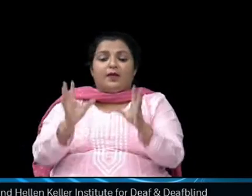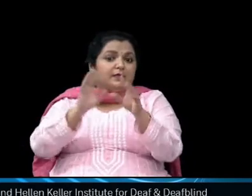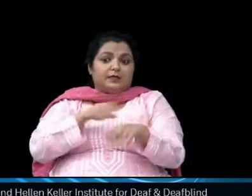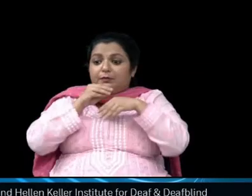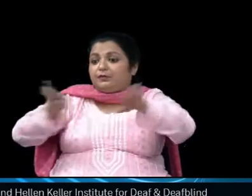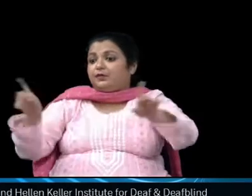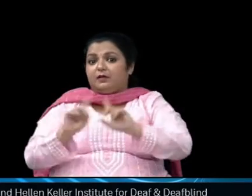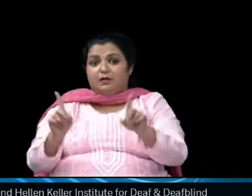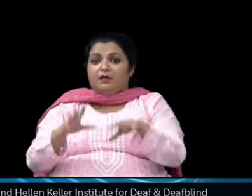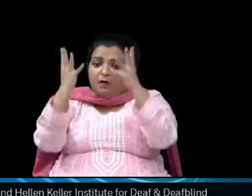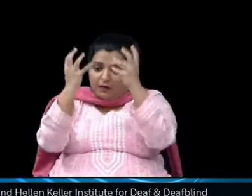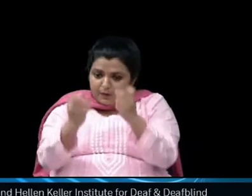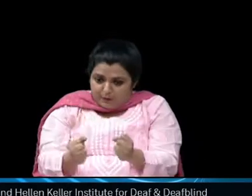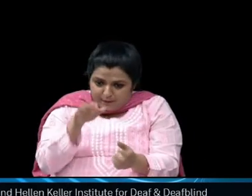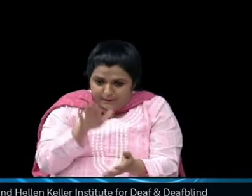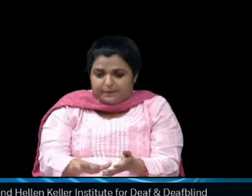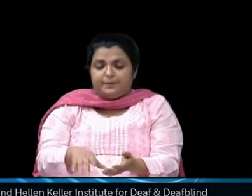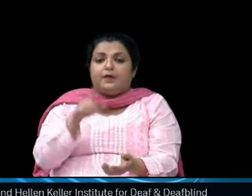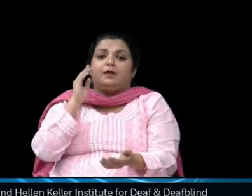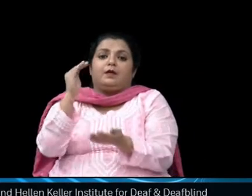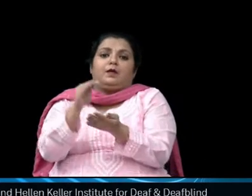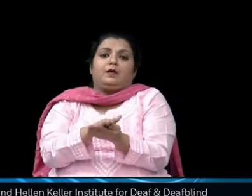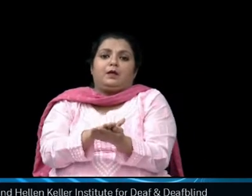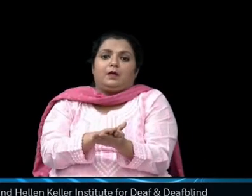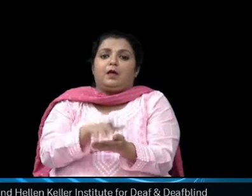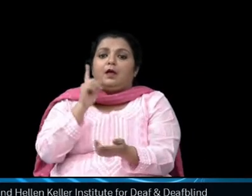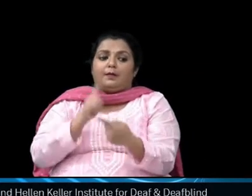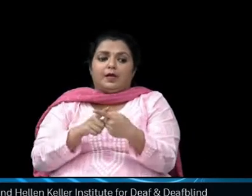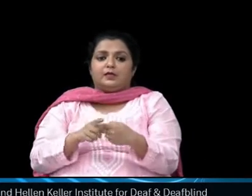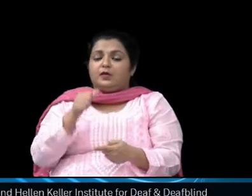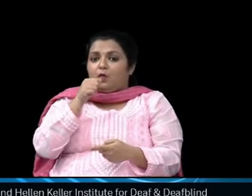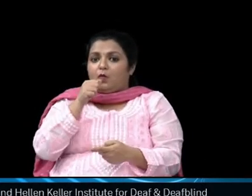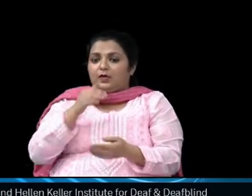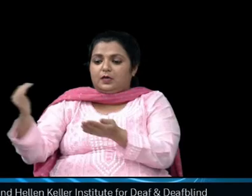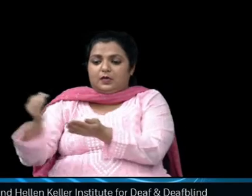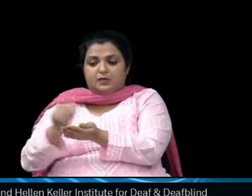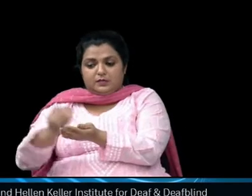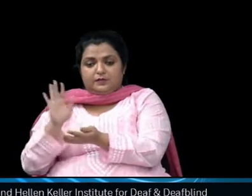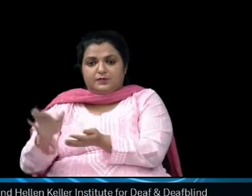रक्ष सात्यों पस्तावित कर